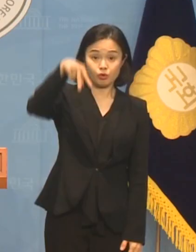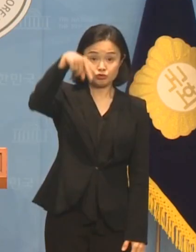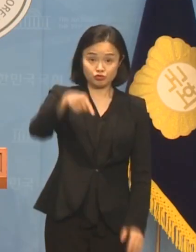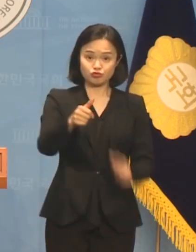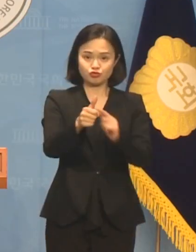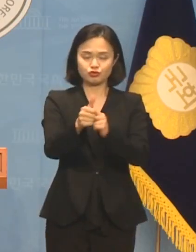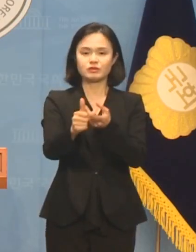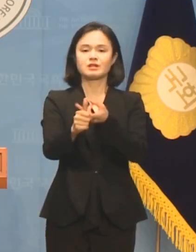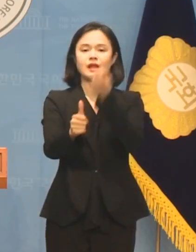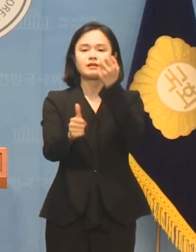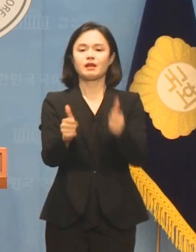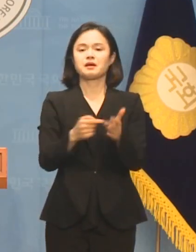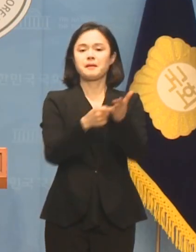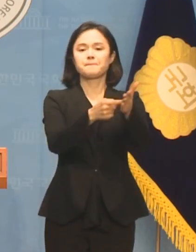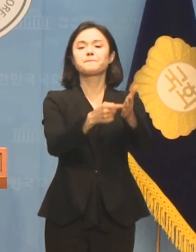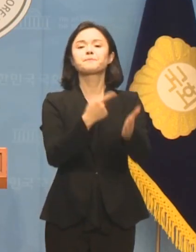소추하였습니다.